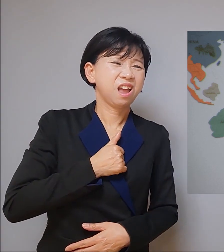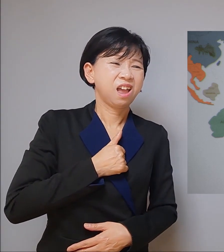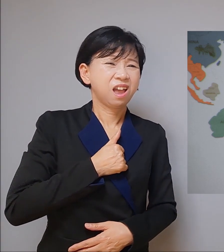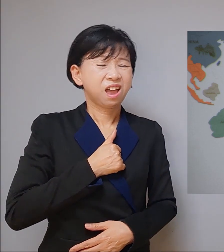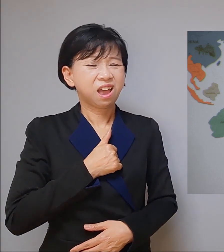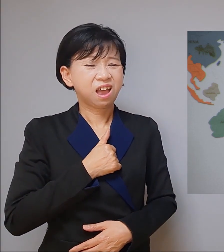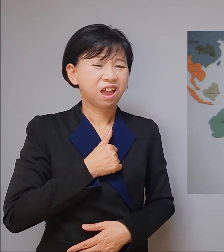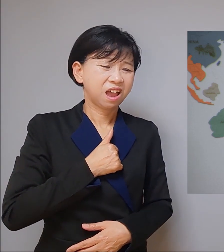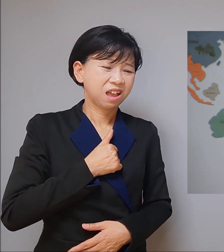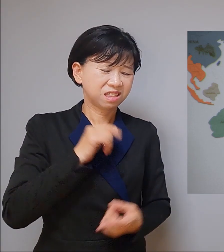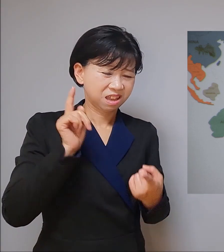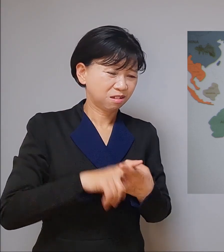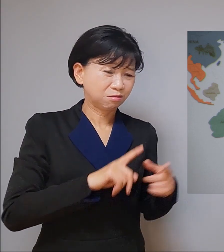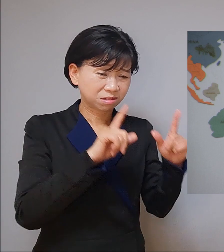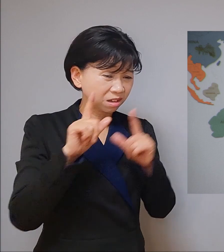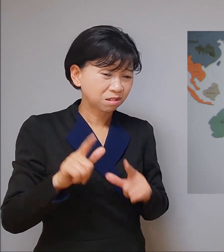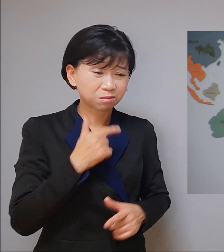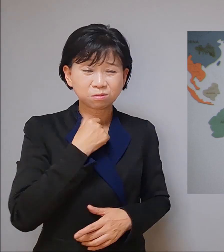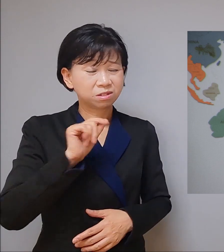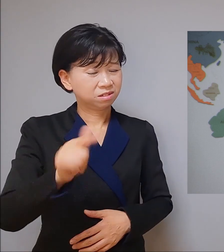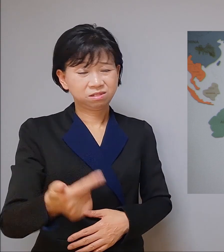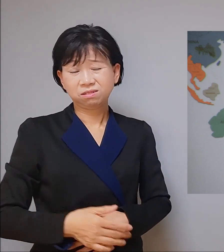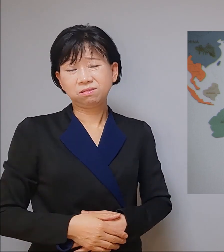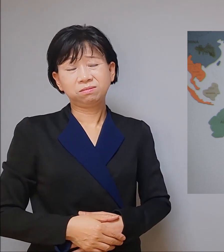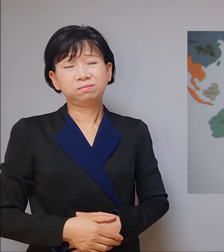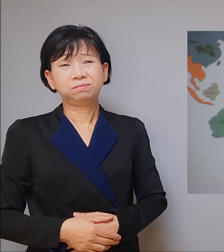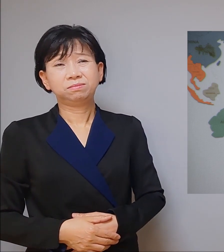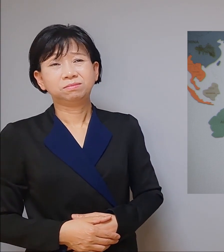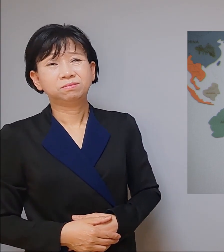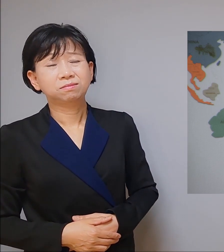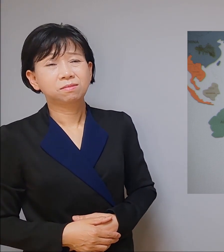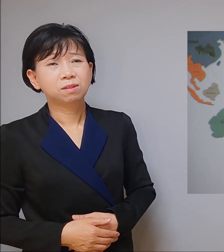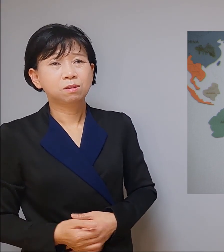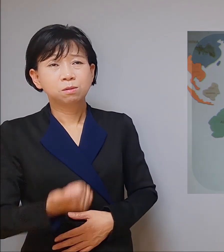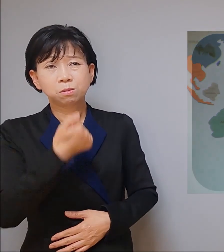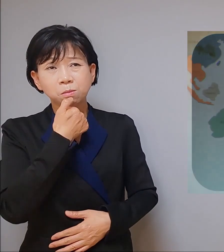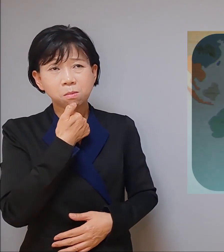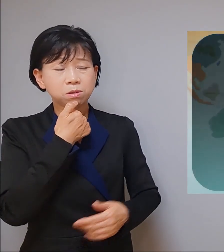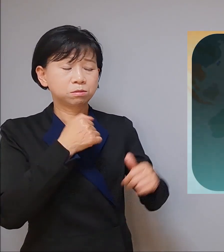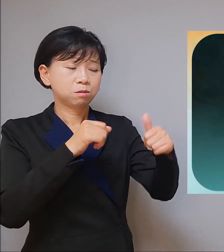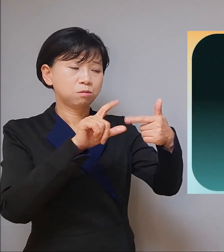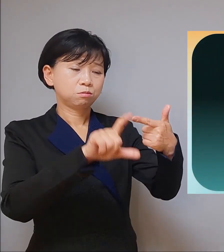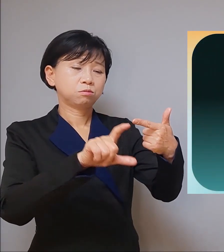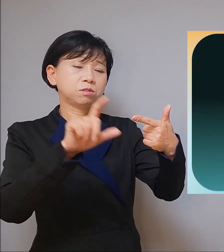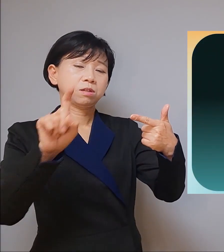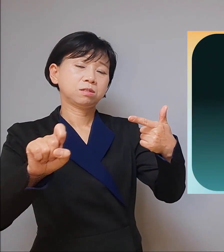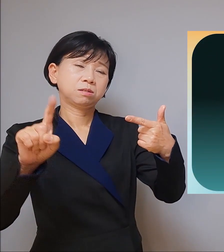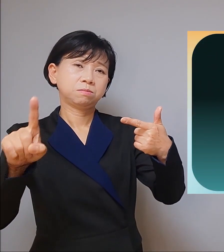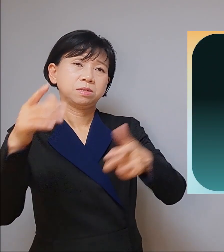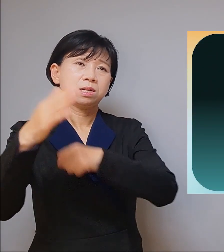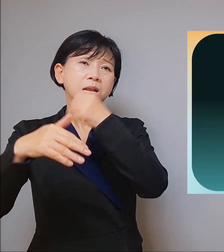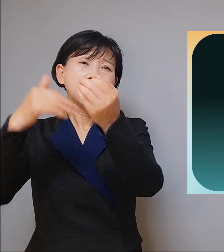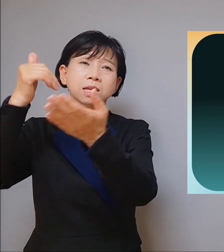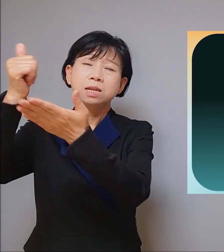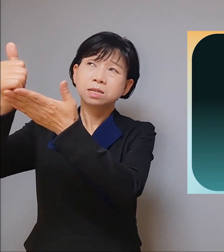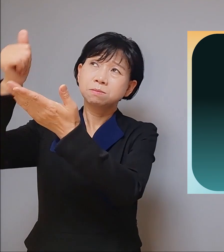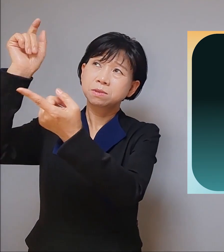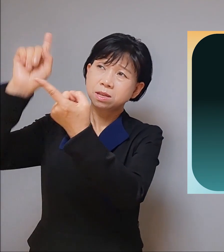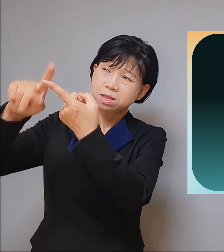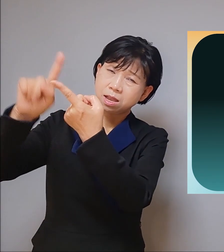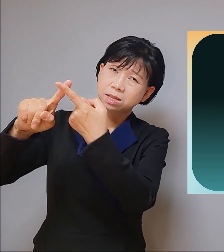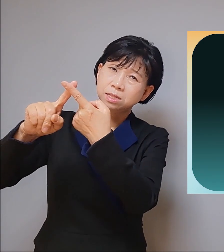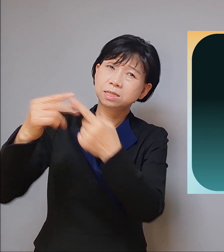빈둥거리며 살아가는 것을 원하지 않으십니다. 로마서 6장 11절에도 말씀합니다. 하나님께